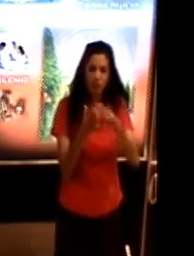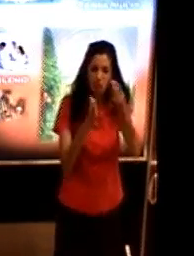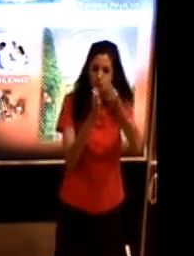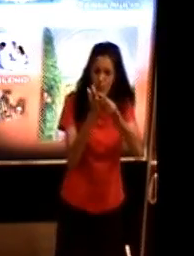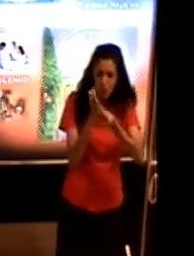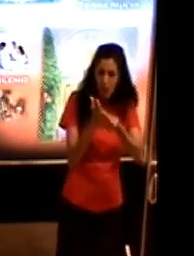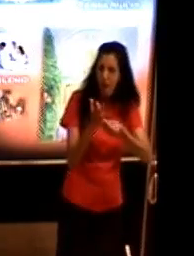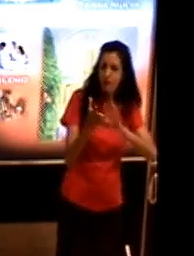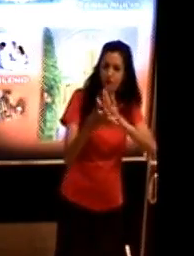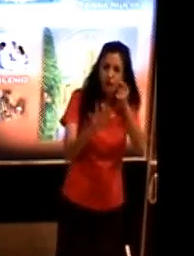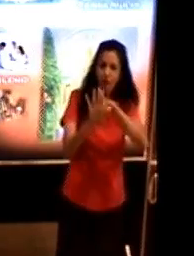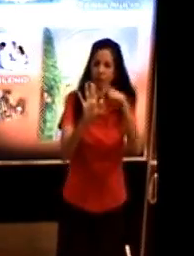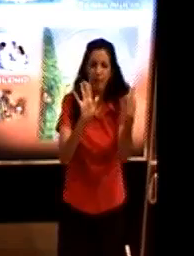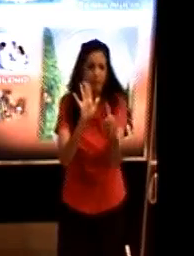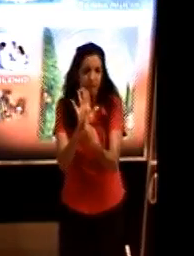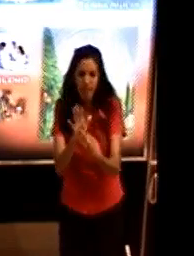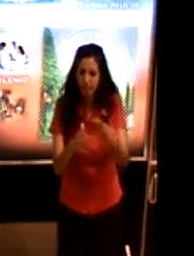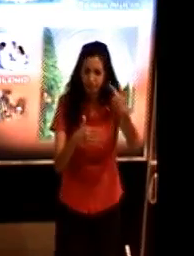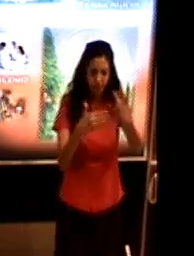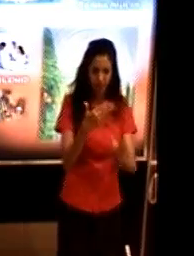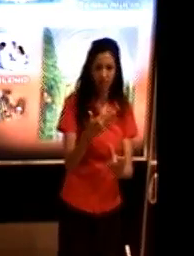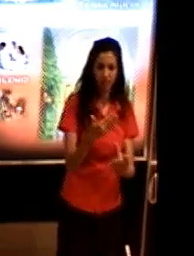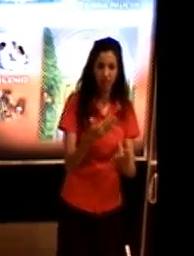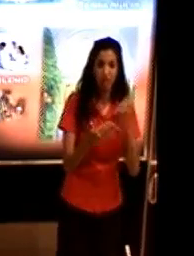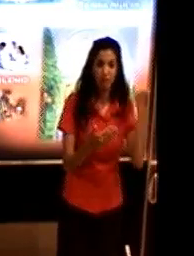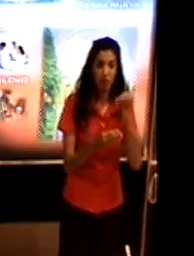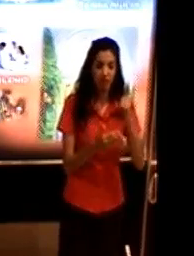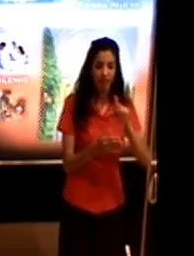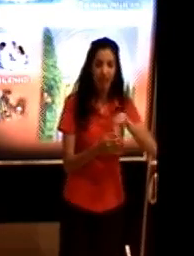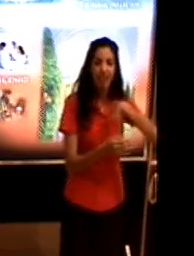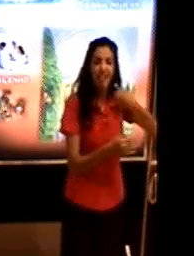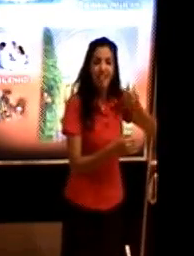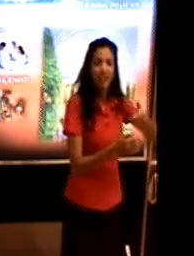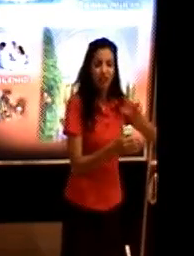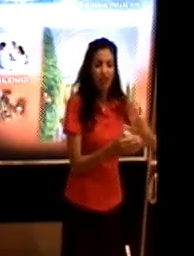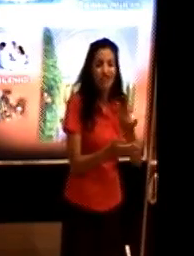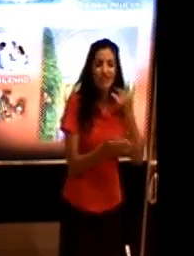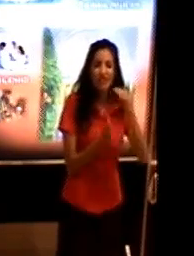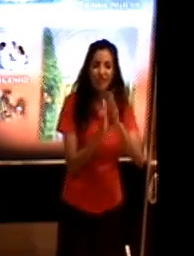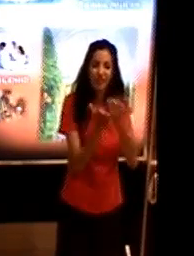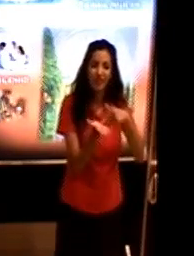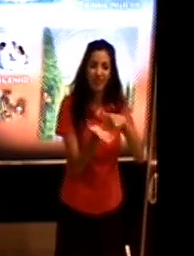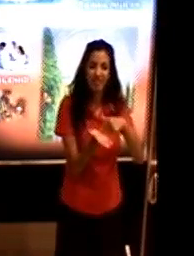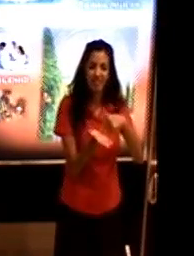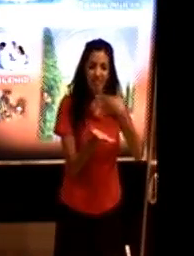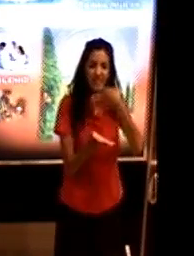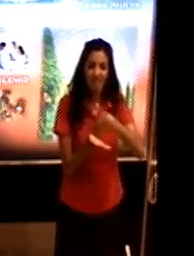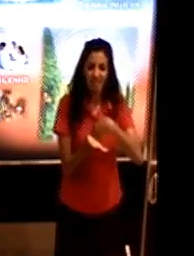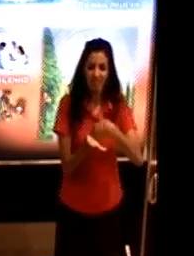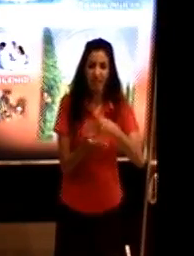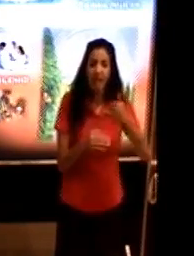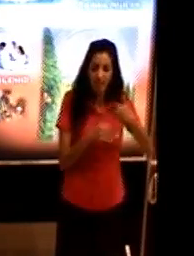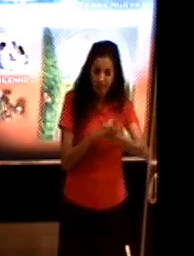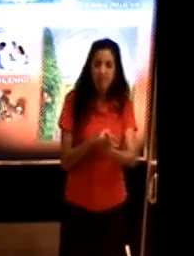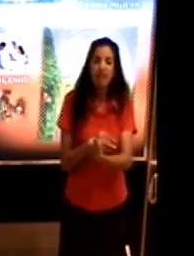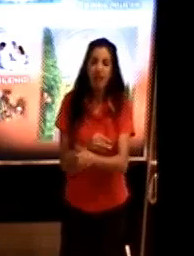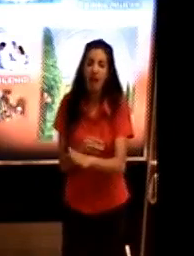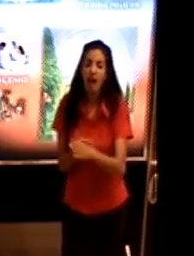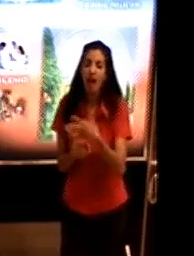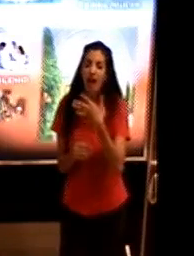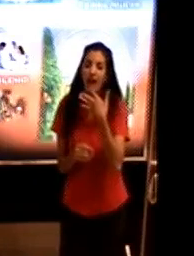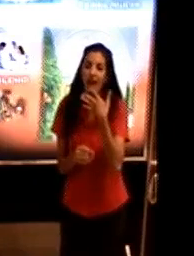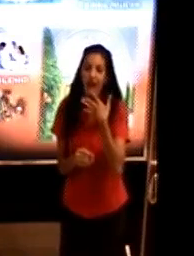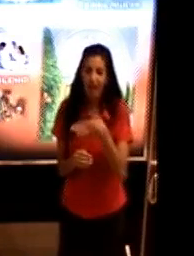que a menos que conozcamos el resto de la Biblia, al pie de la letra, hermanos, no podemos entender del todo el